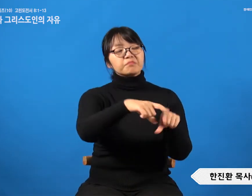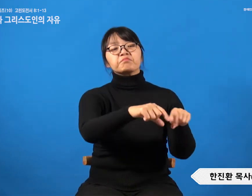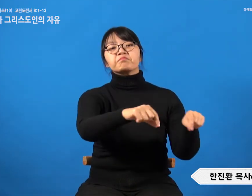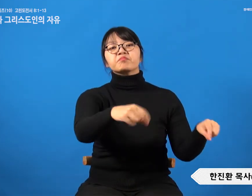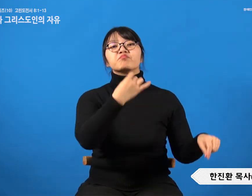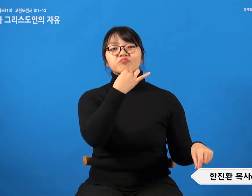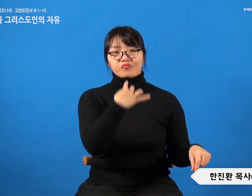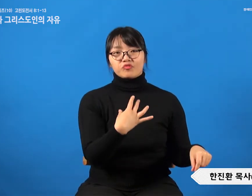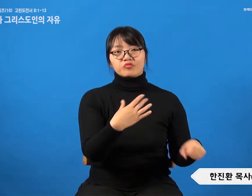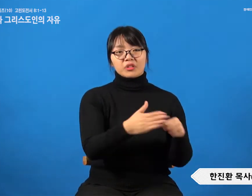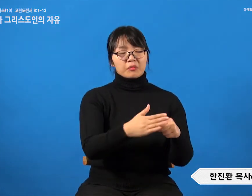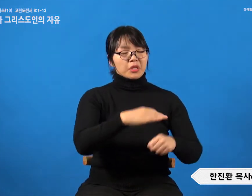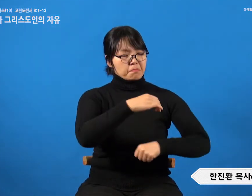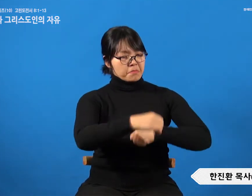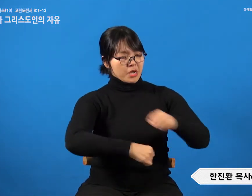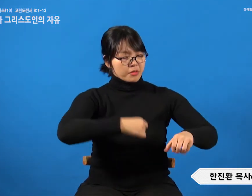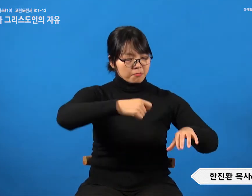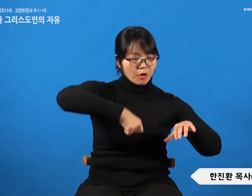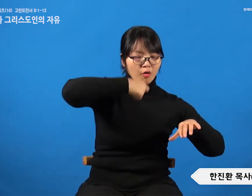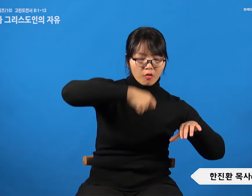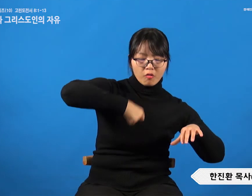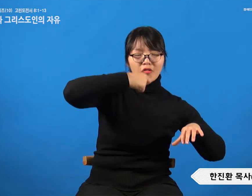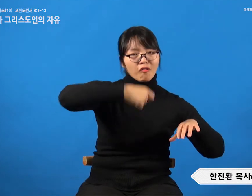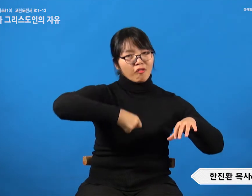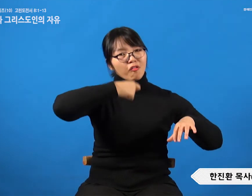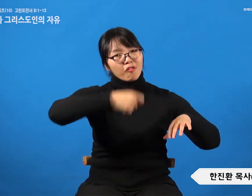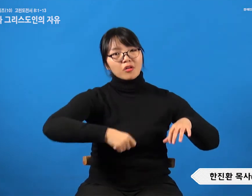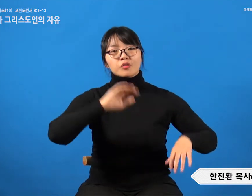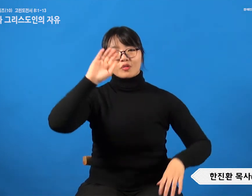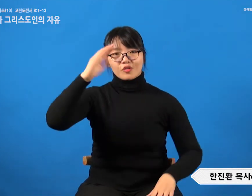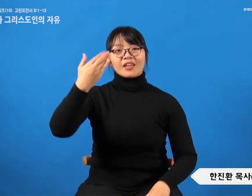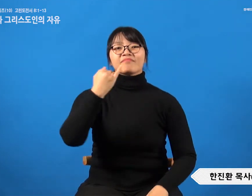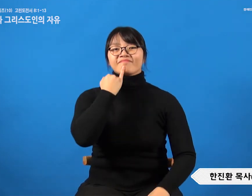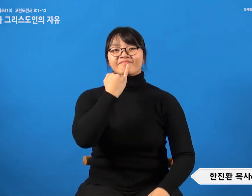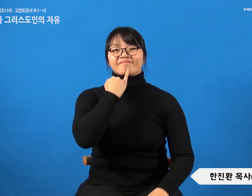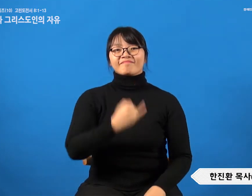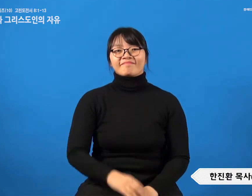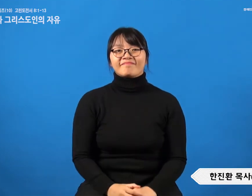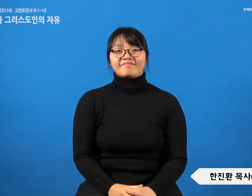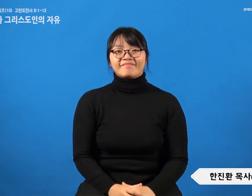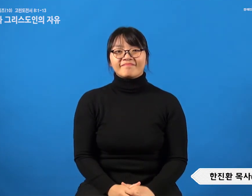음식이니까 얼마든지 먹어도 되는 것이죠.